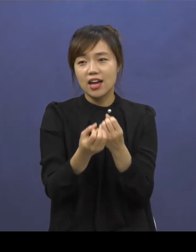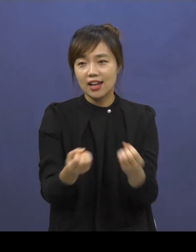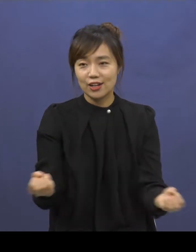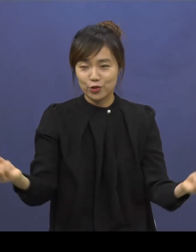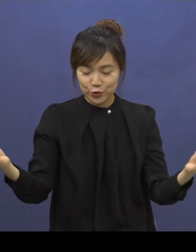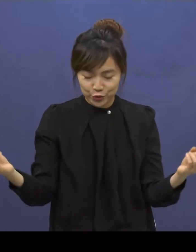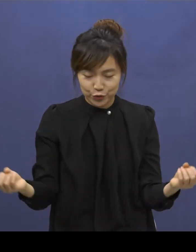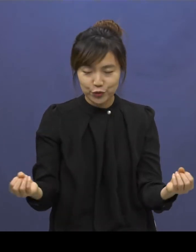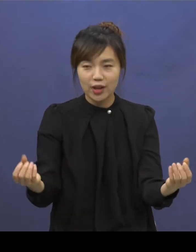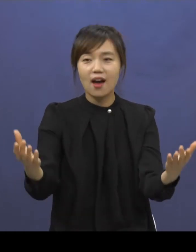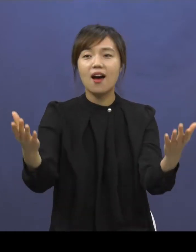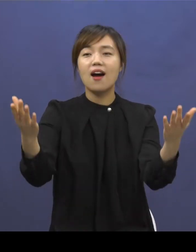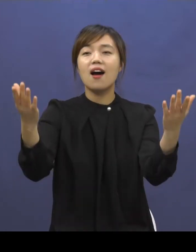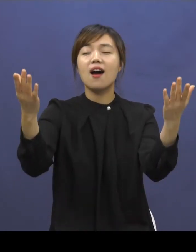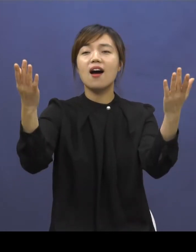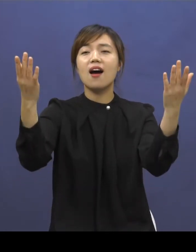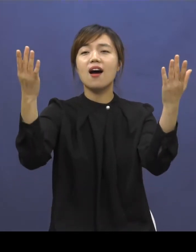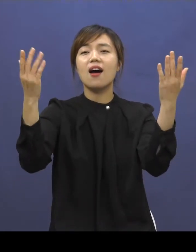할렐루야